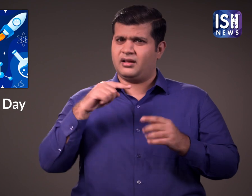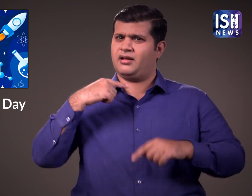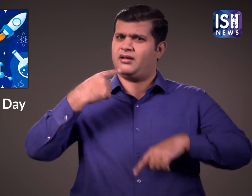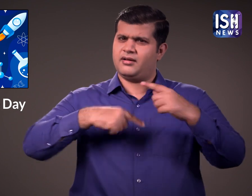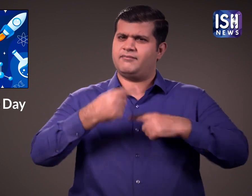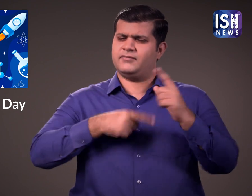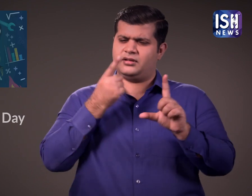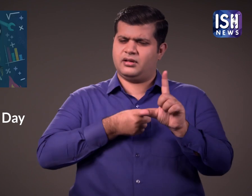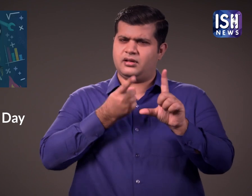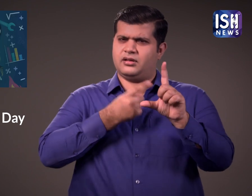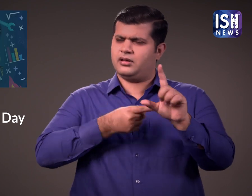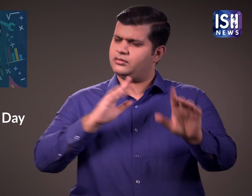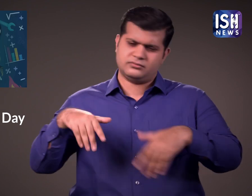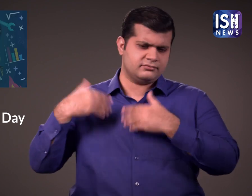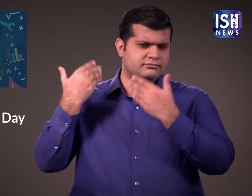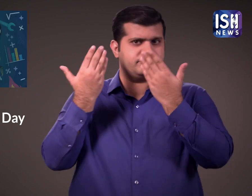ये हर साल मनाया जाता है,